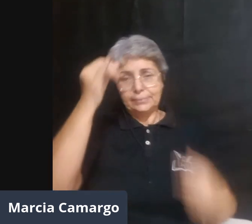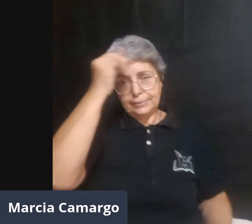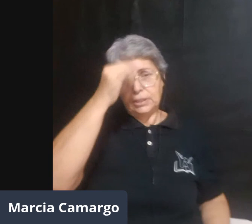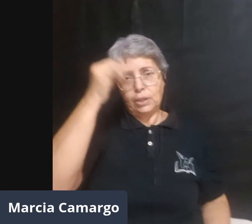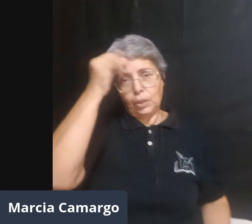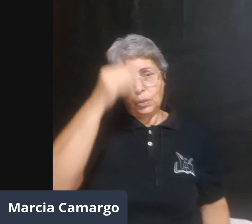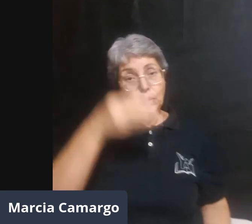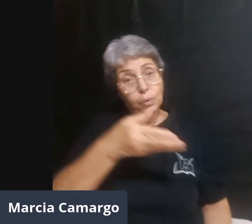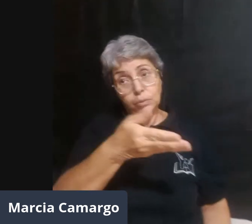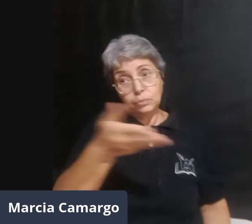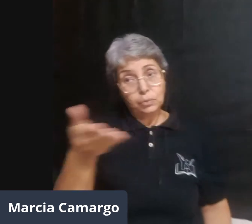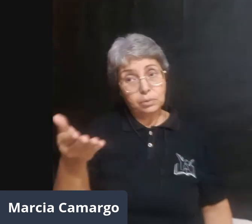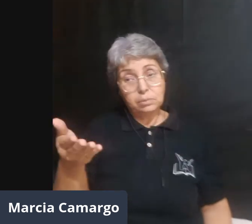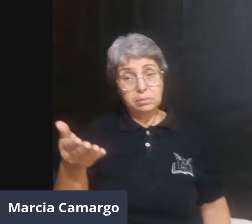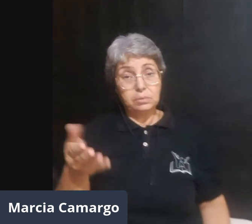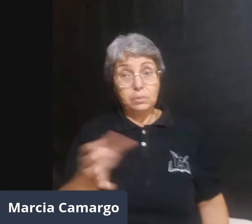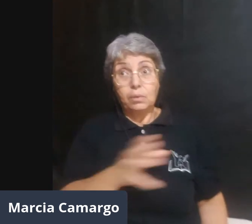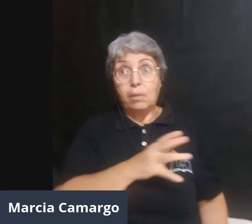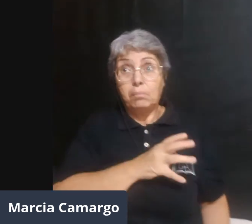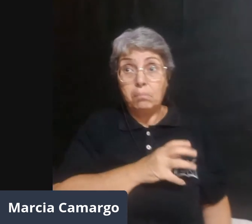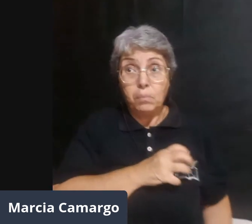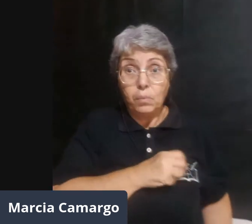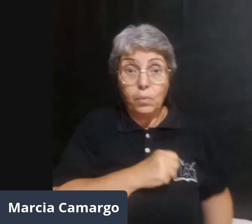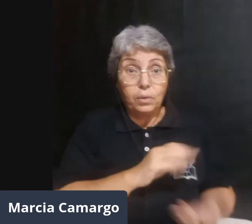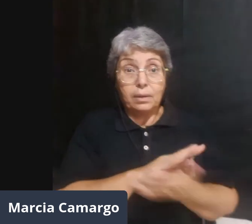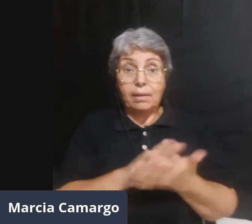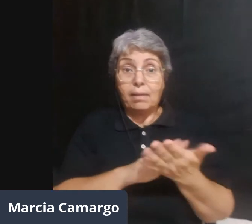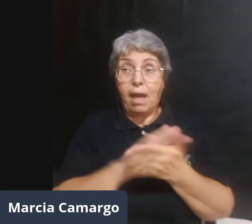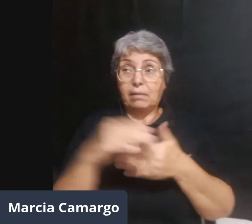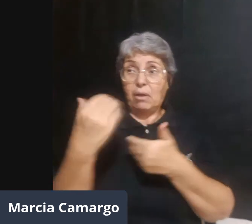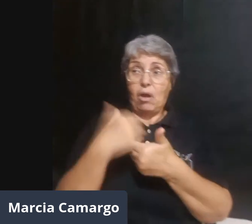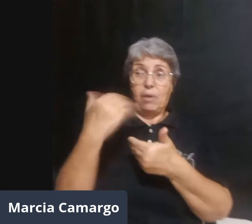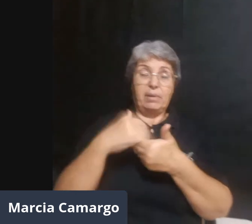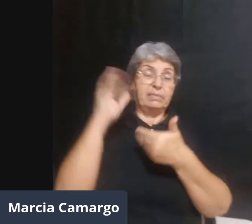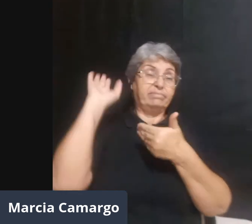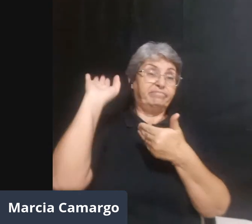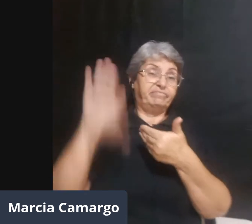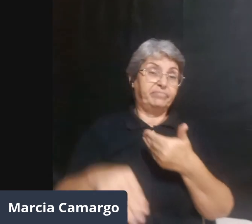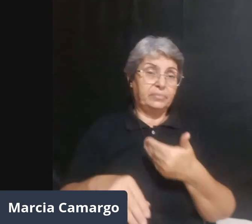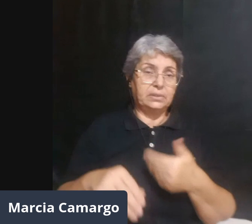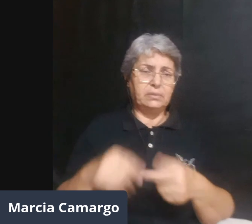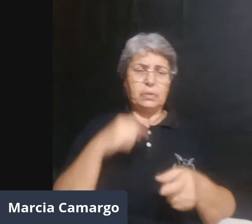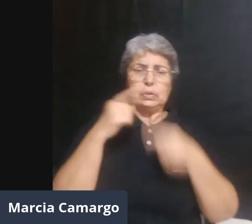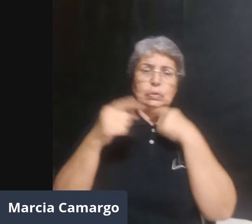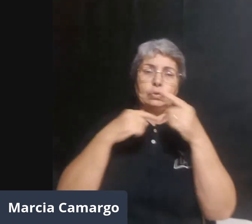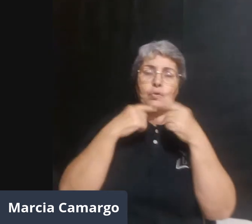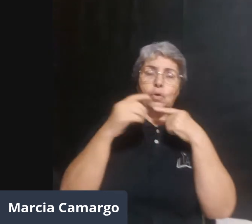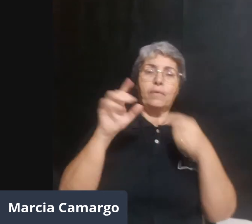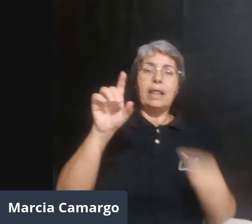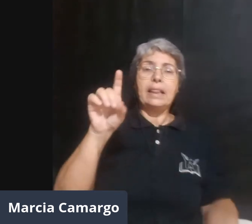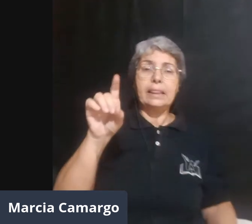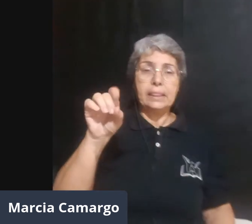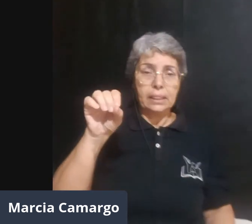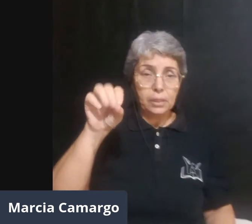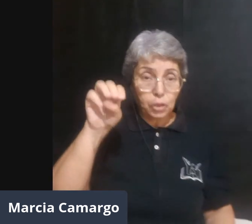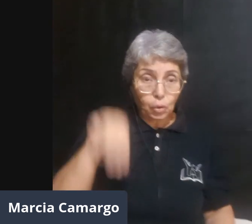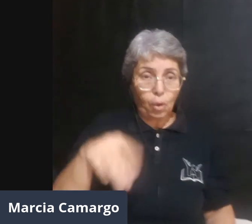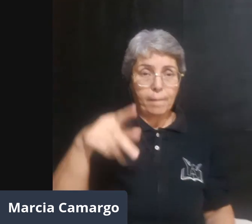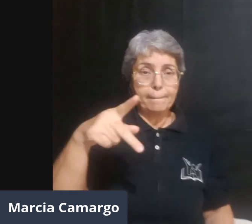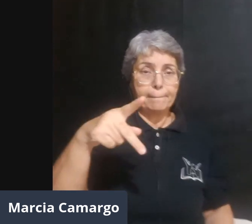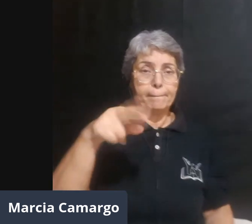de Deus. Pelo contrário, lançamos dúvidas a respeito do dom profético, apesar das